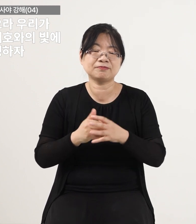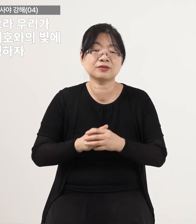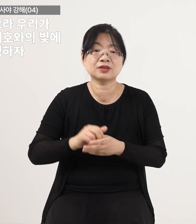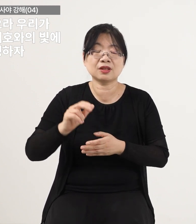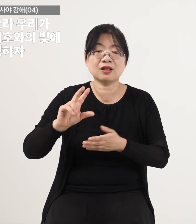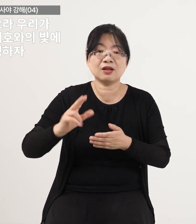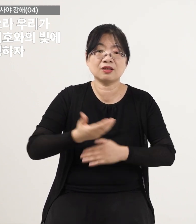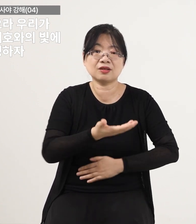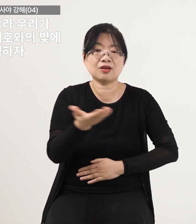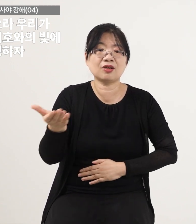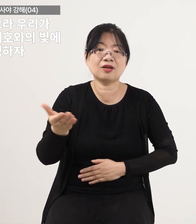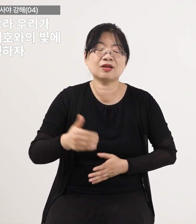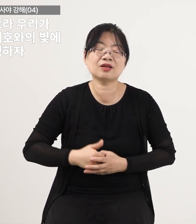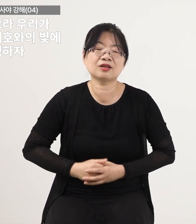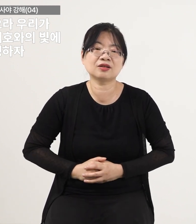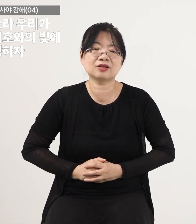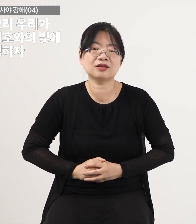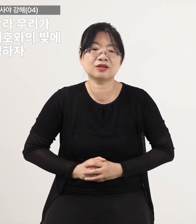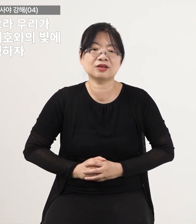여러분,